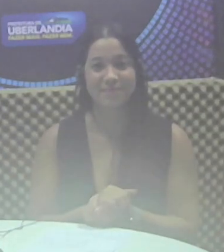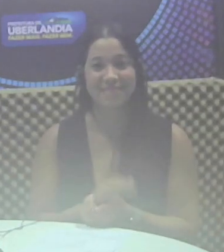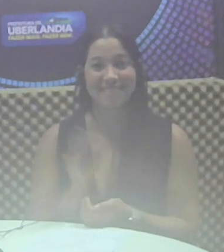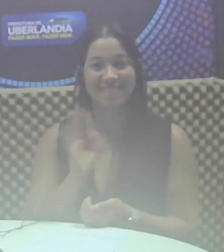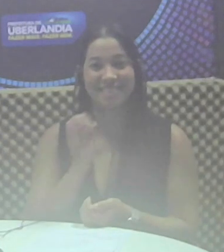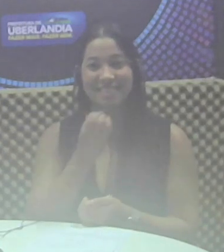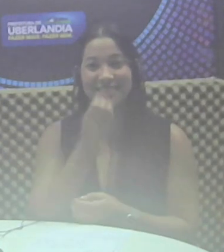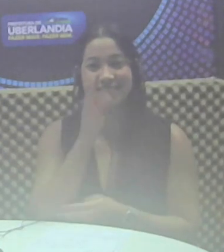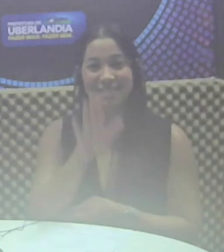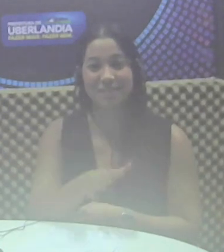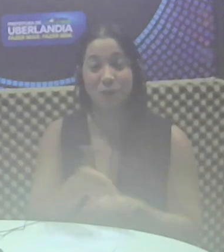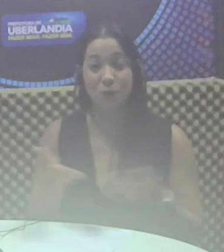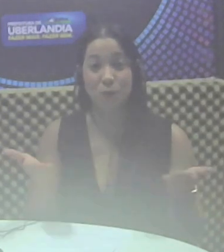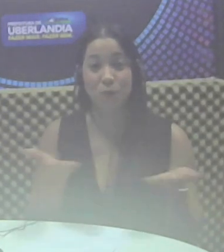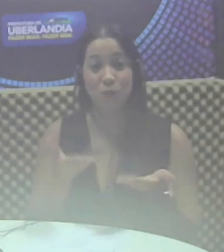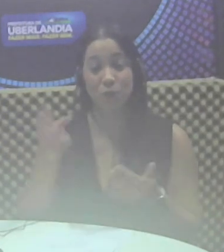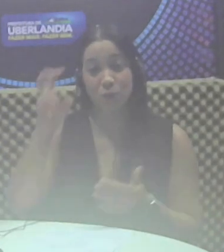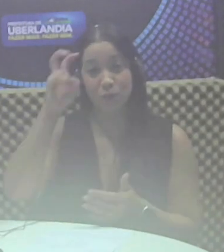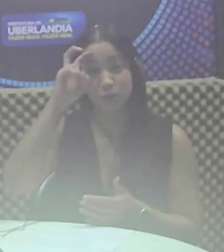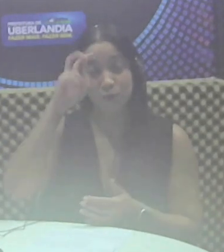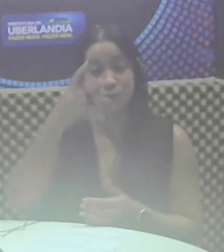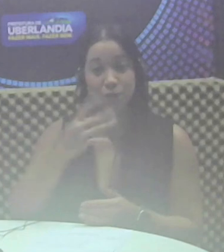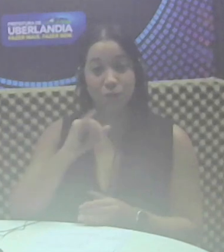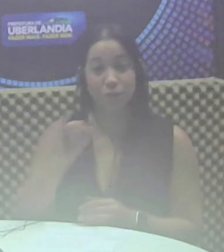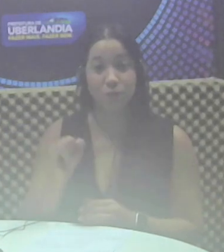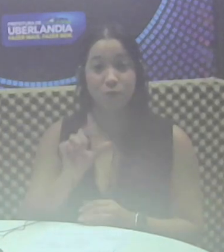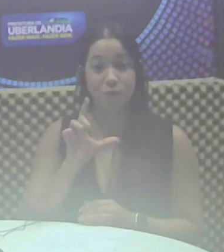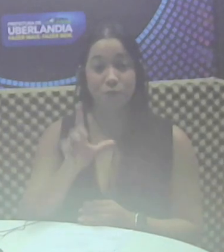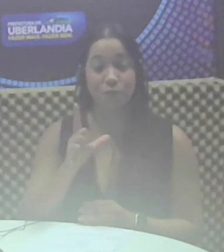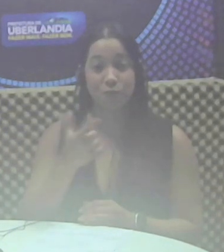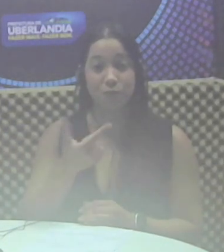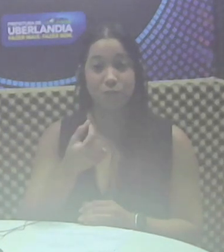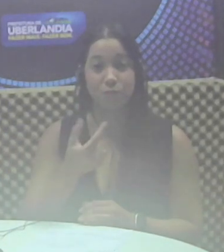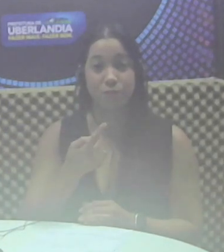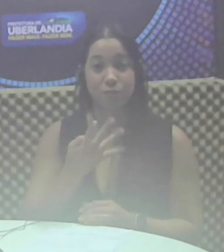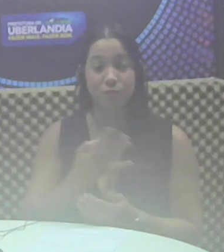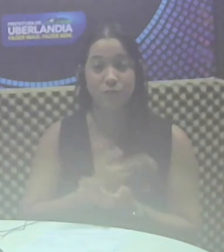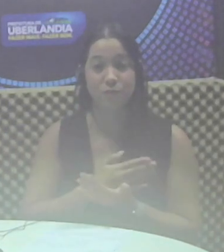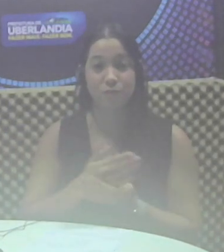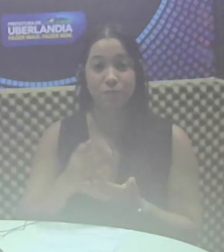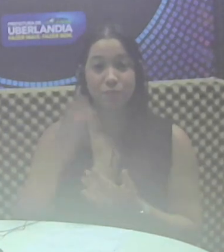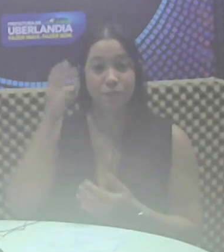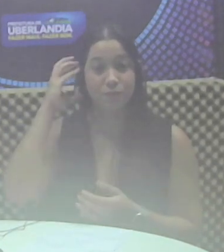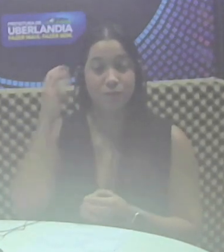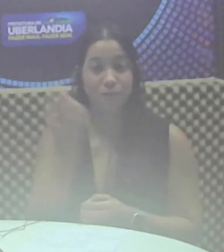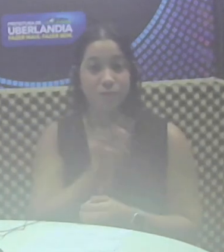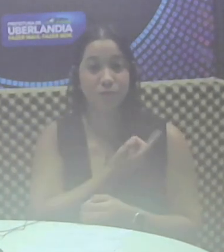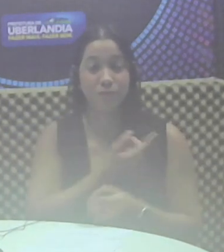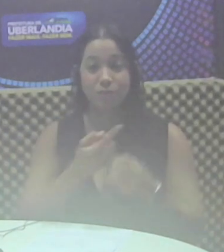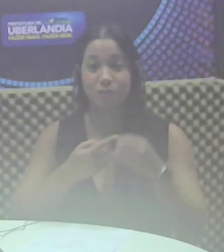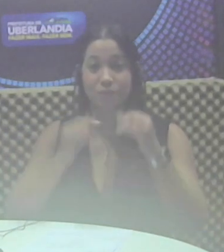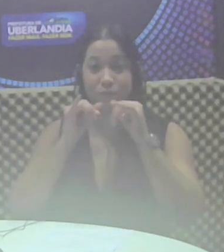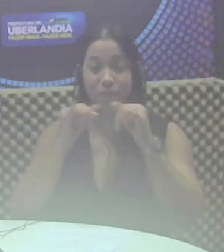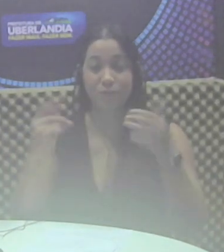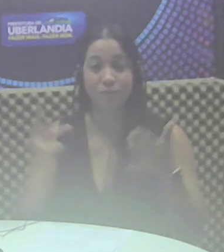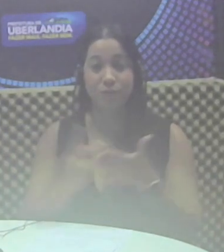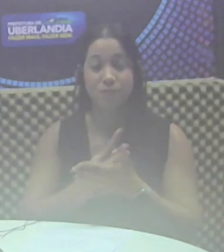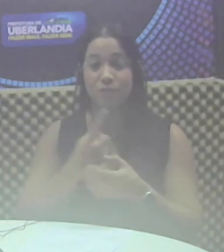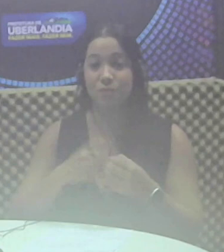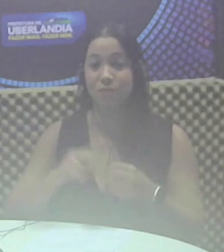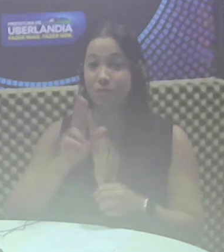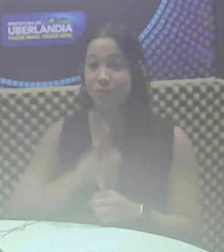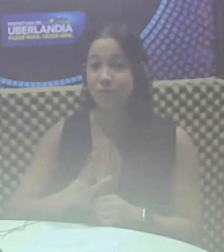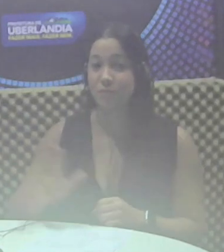Olá, boa tarde. Hoje é quinta-feira, dia 4 de julho de 2024. Está no ar a Rádio Nossa Cidade com um boletim de notícias sobre o que de